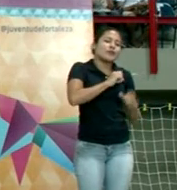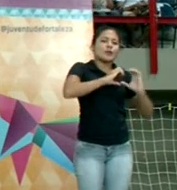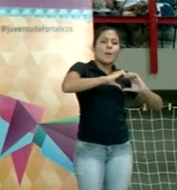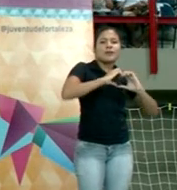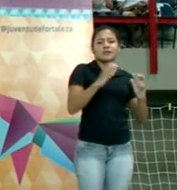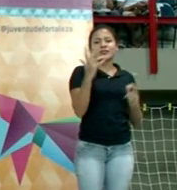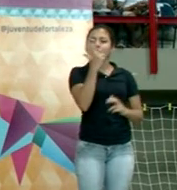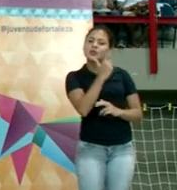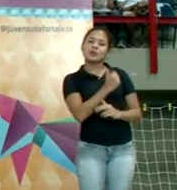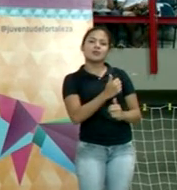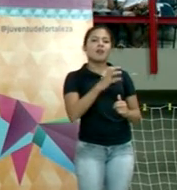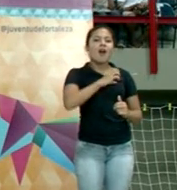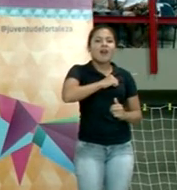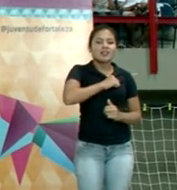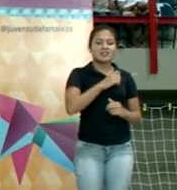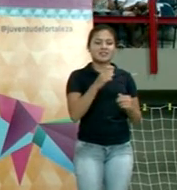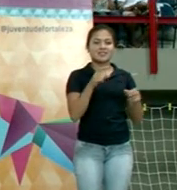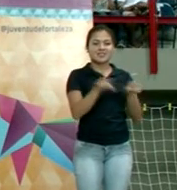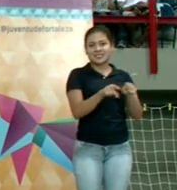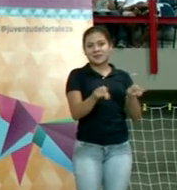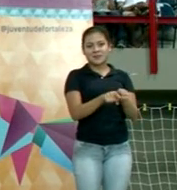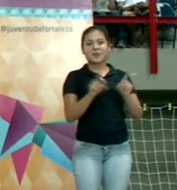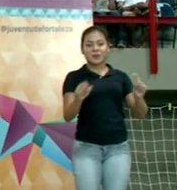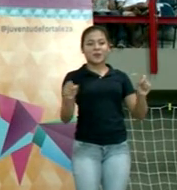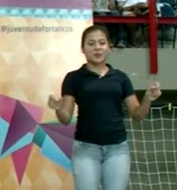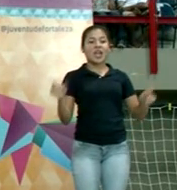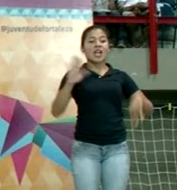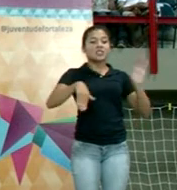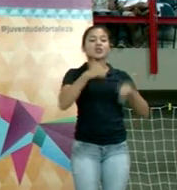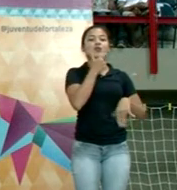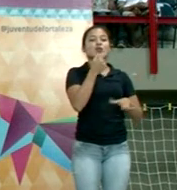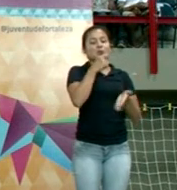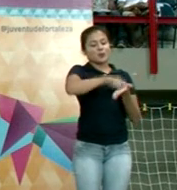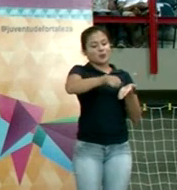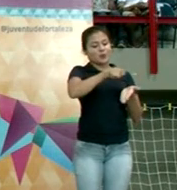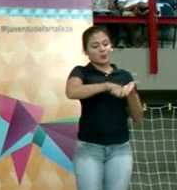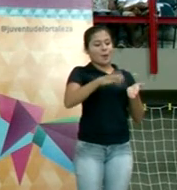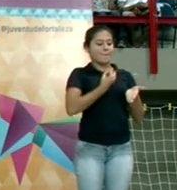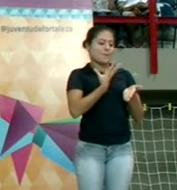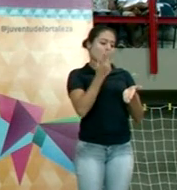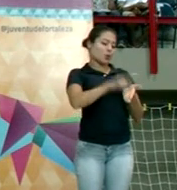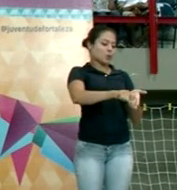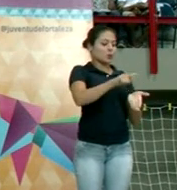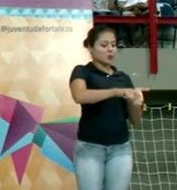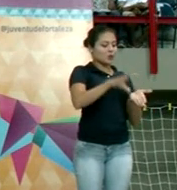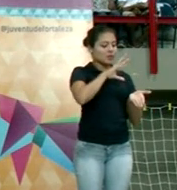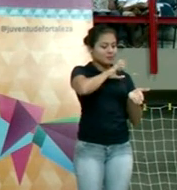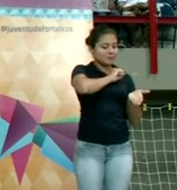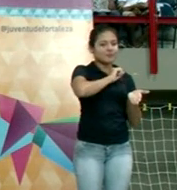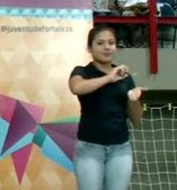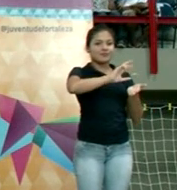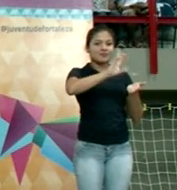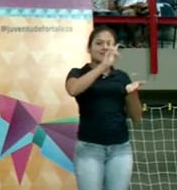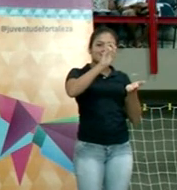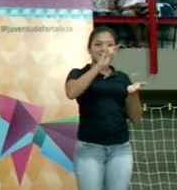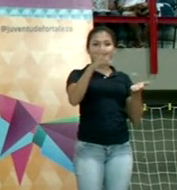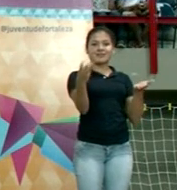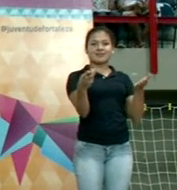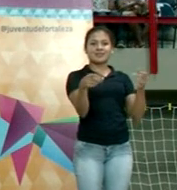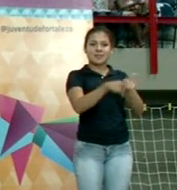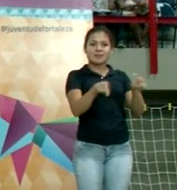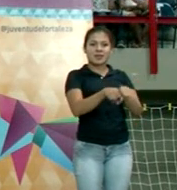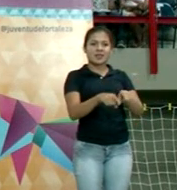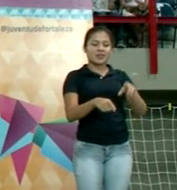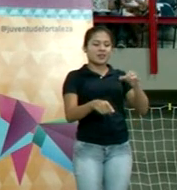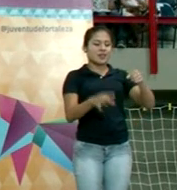que vê nos filmes. E tem aquela coisa clássica do cara escreve um bilhete apaixonado pro amor perdido, bota dentro de uma garrafa,